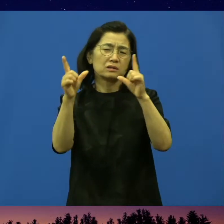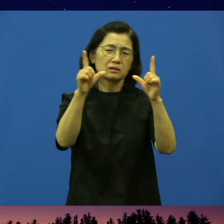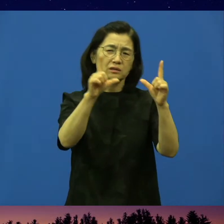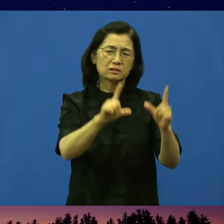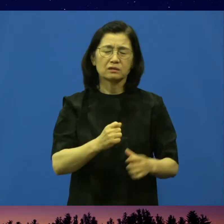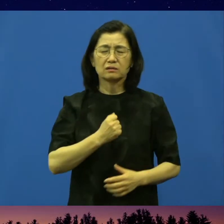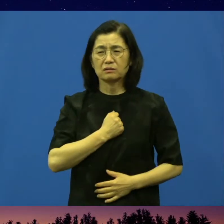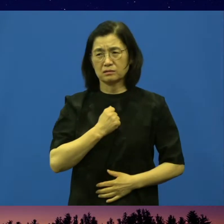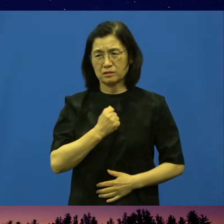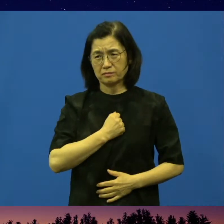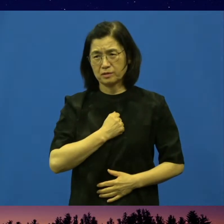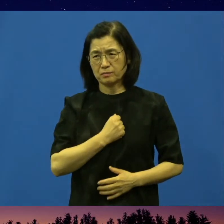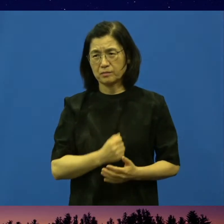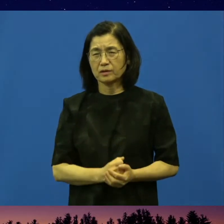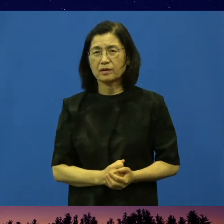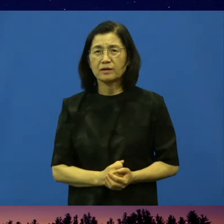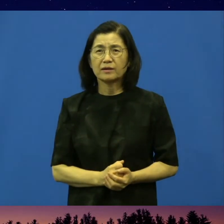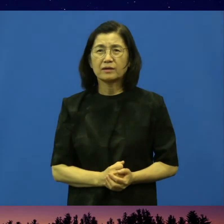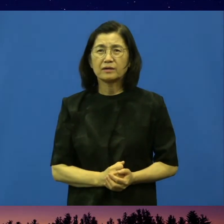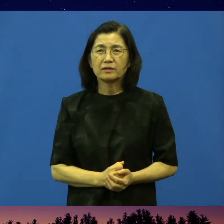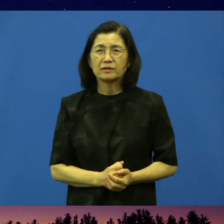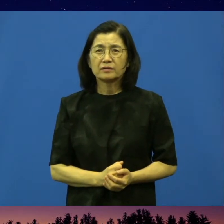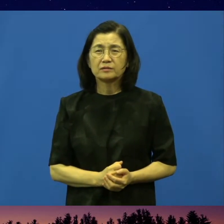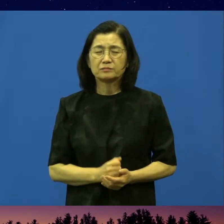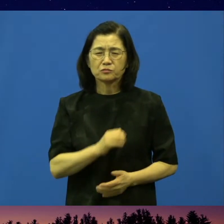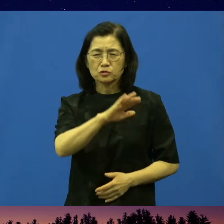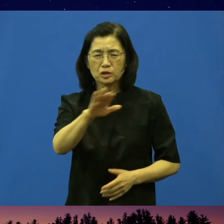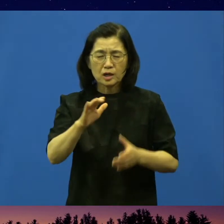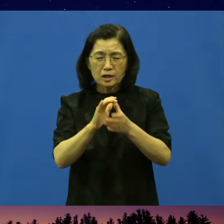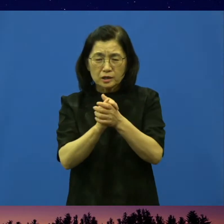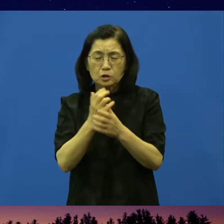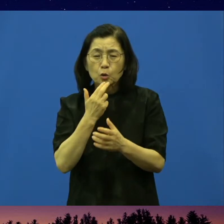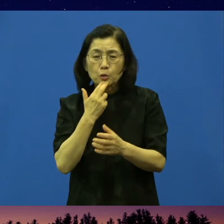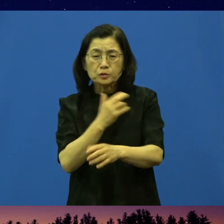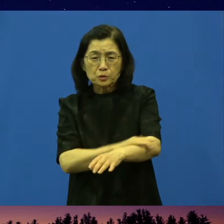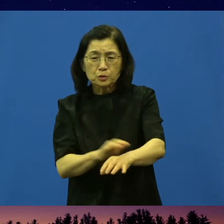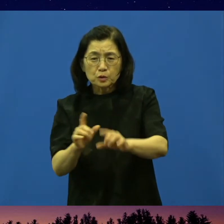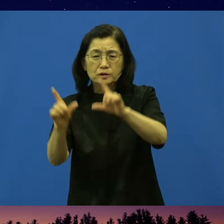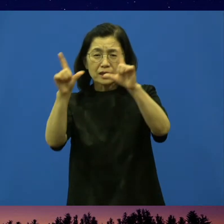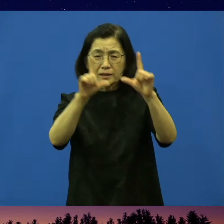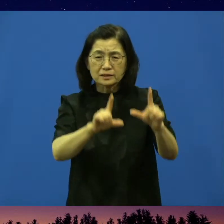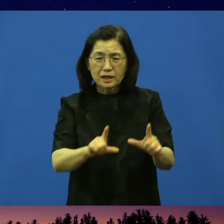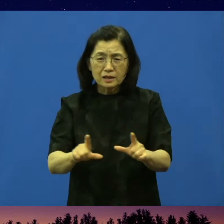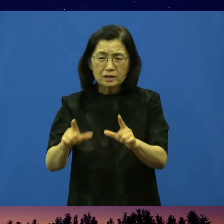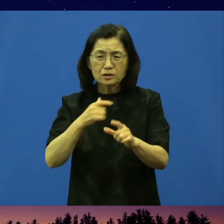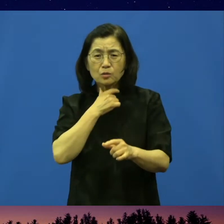그래서 우리는 기도하지 않아도 되는 세상을 꿈꾸는 거예요.